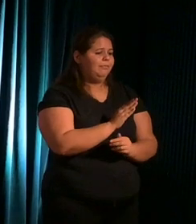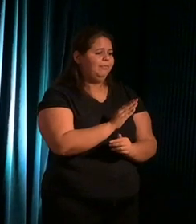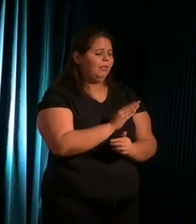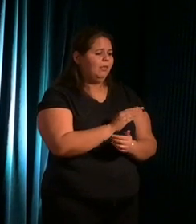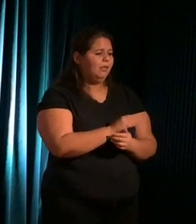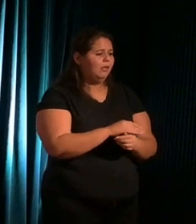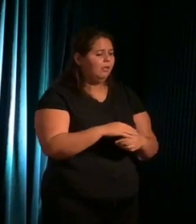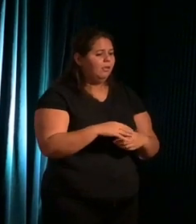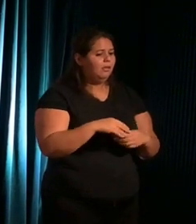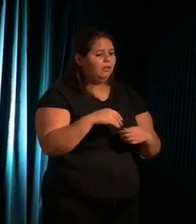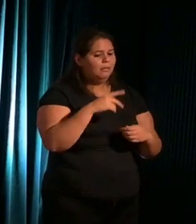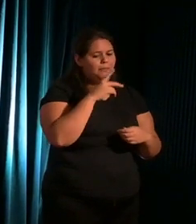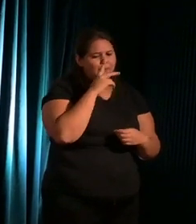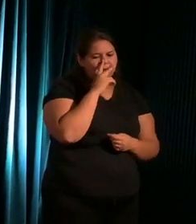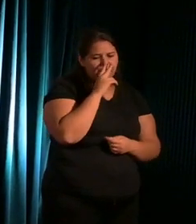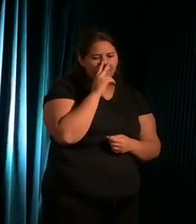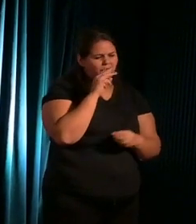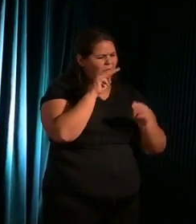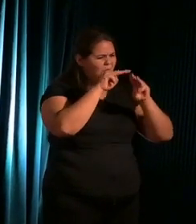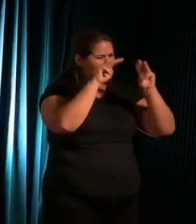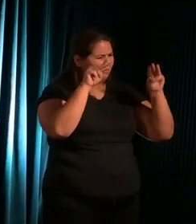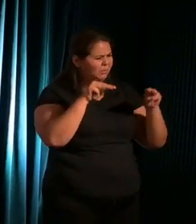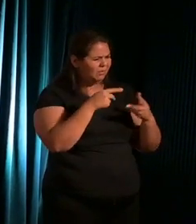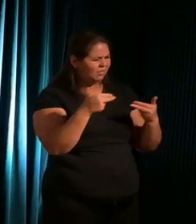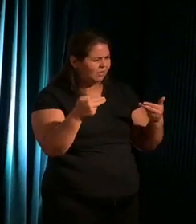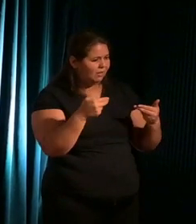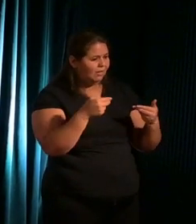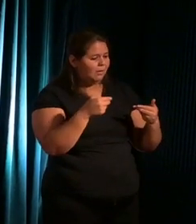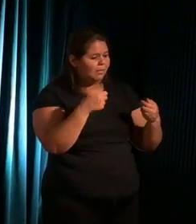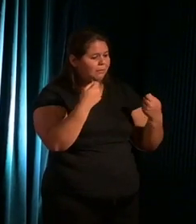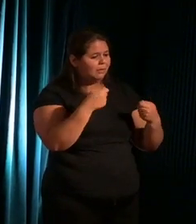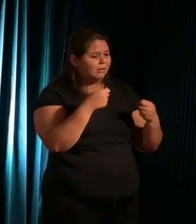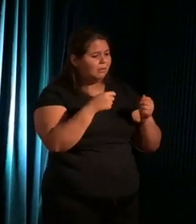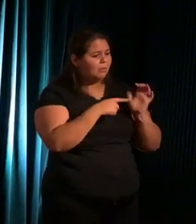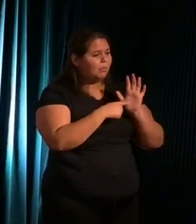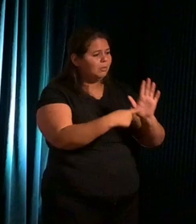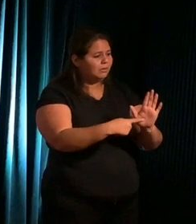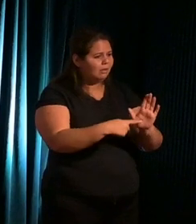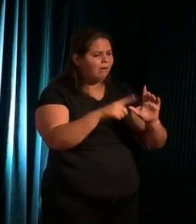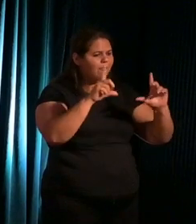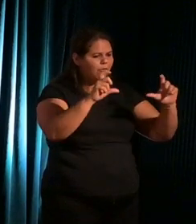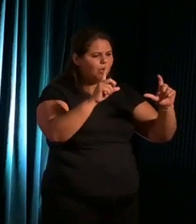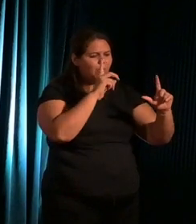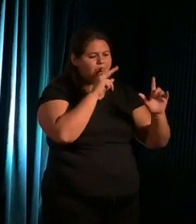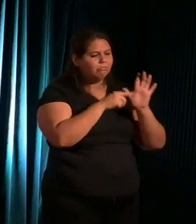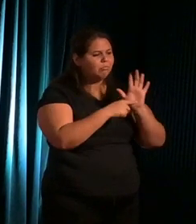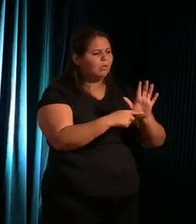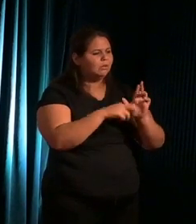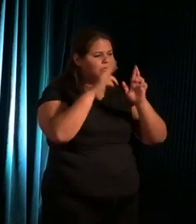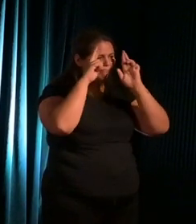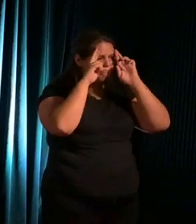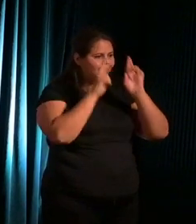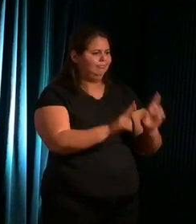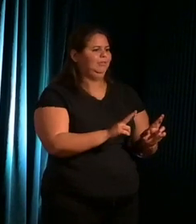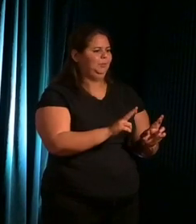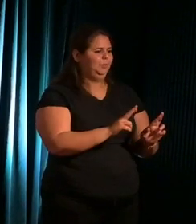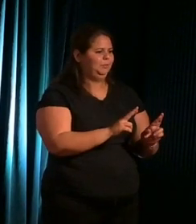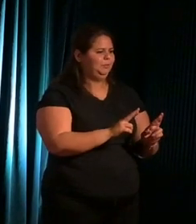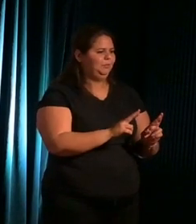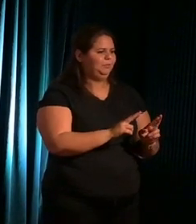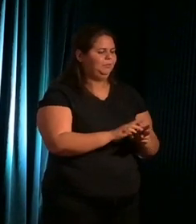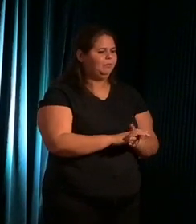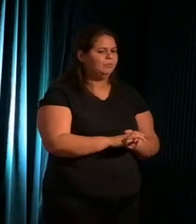que de construção, de respeito, né? uma questão assim